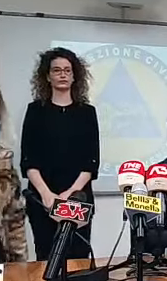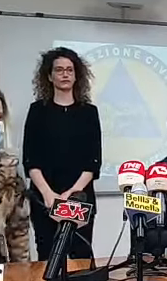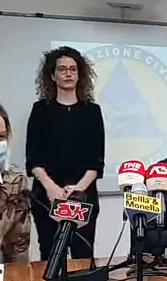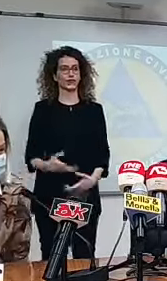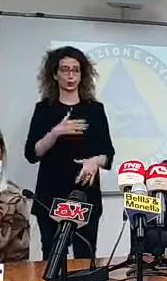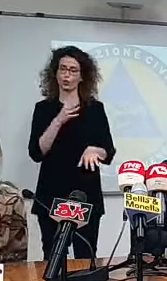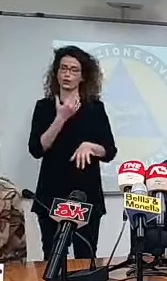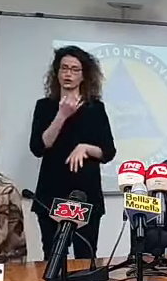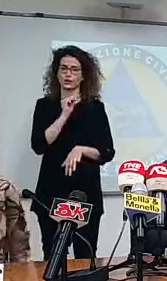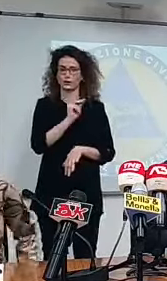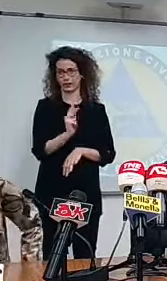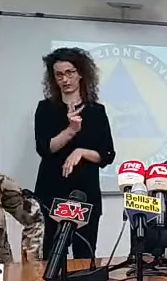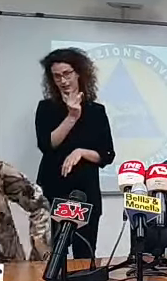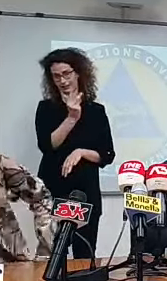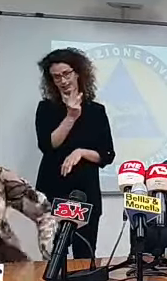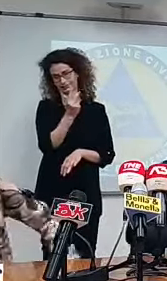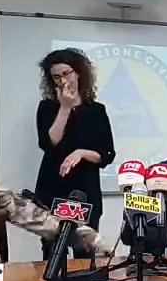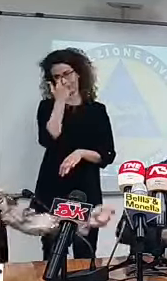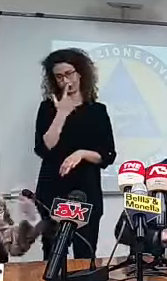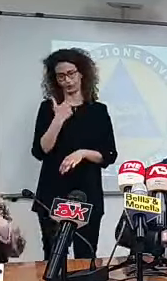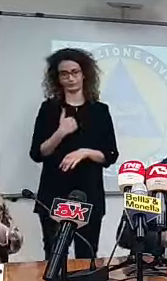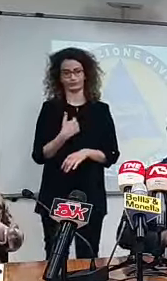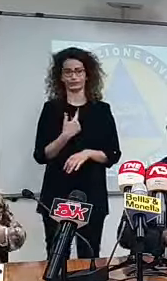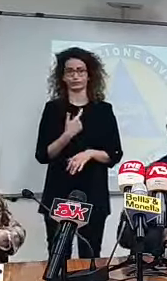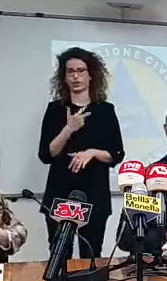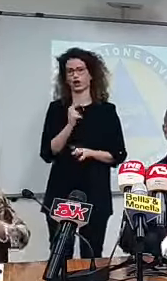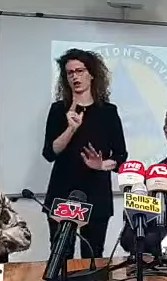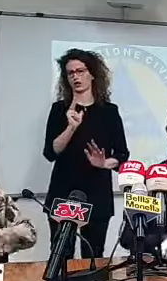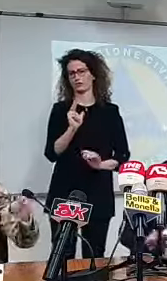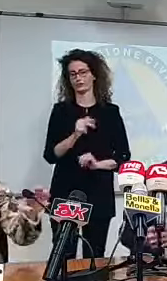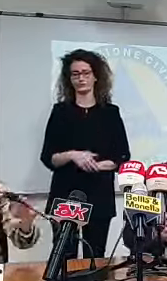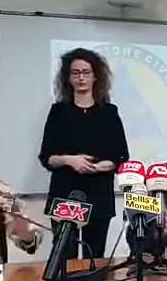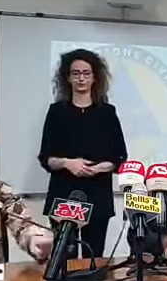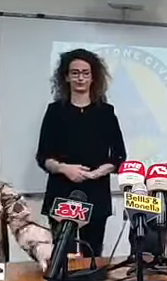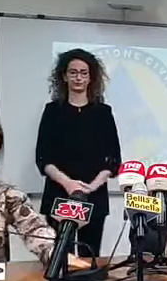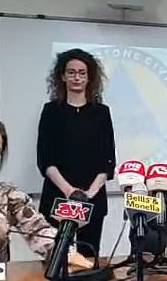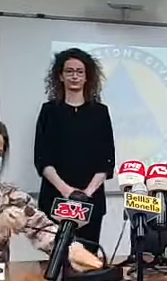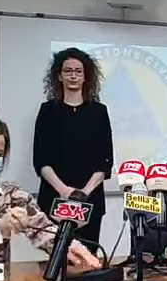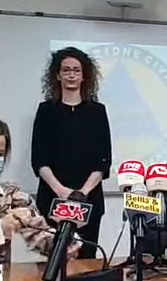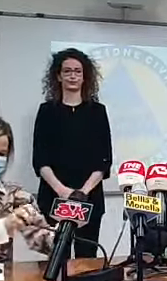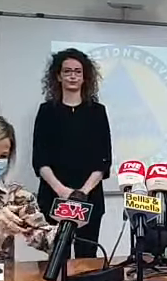Tu hai sempre tre domande, non di più.